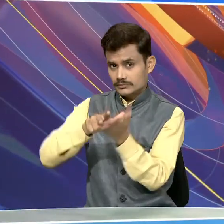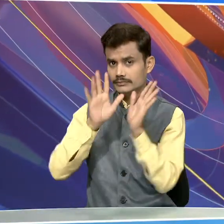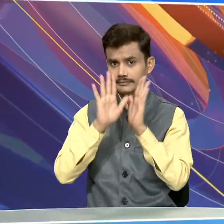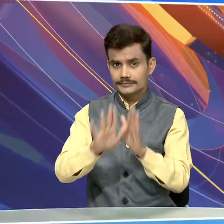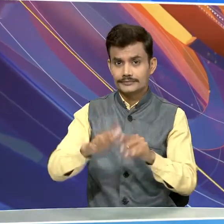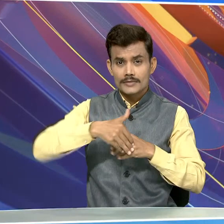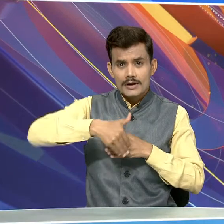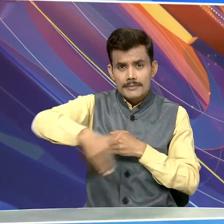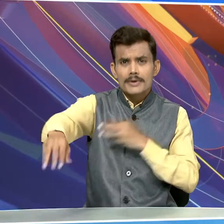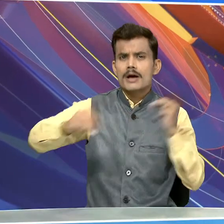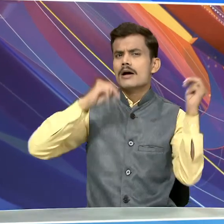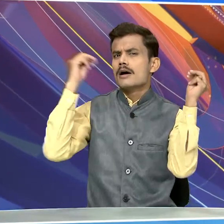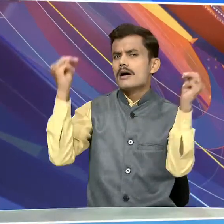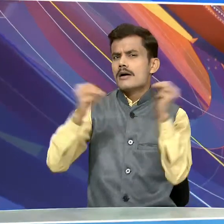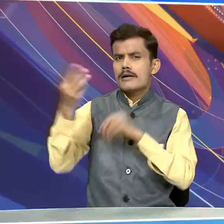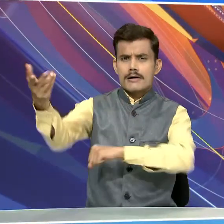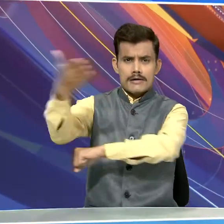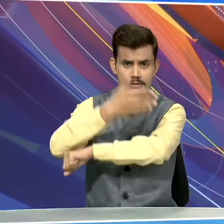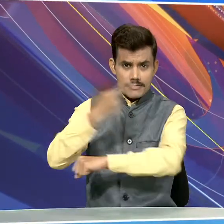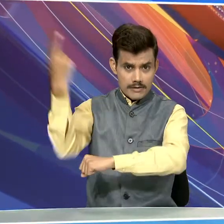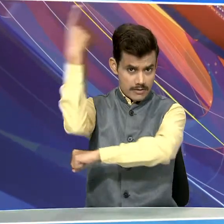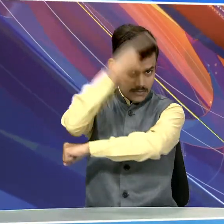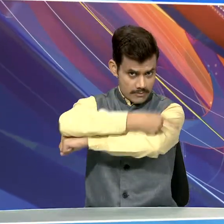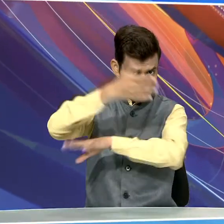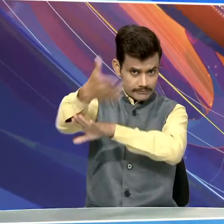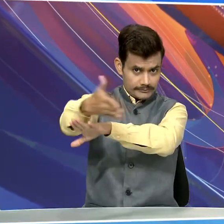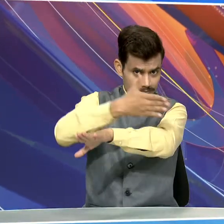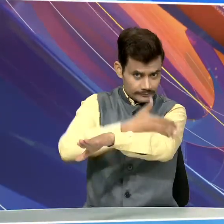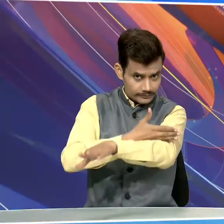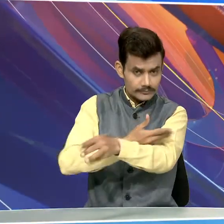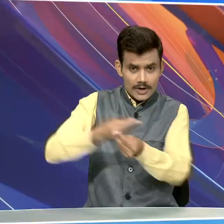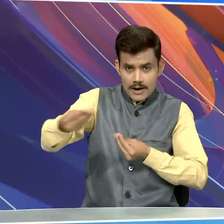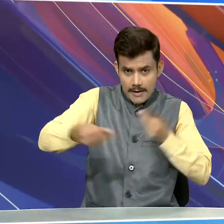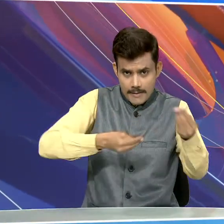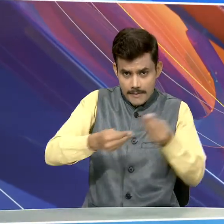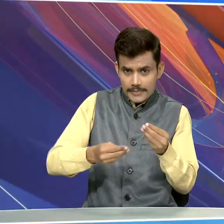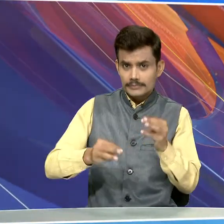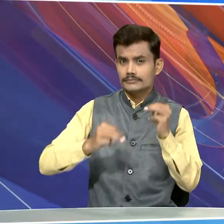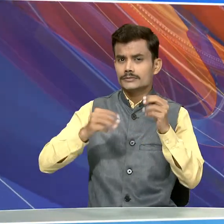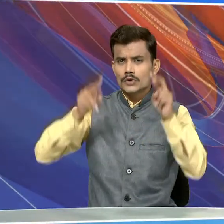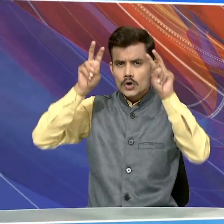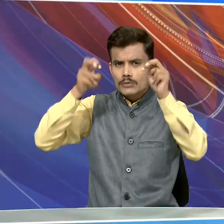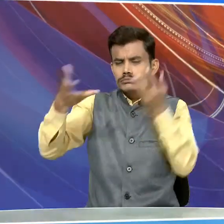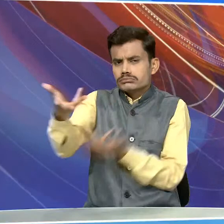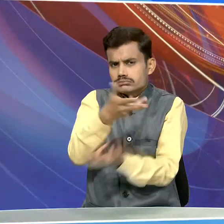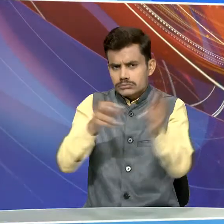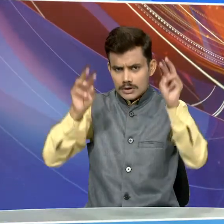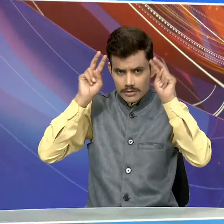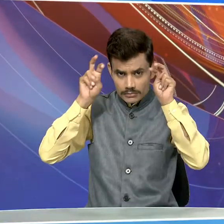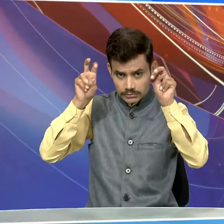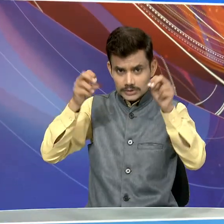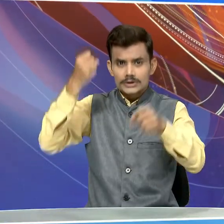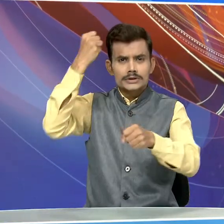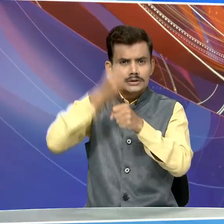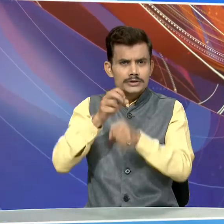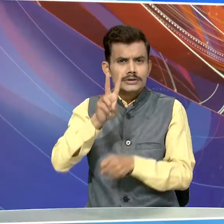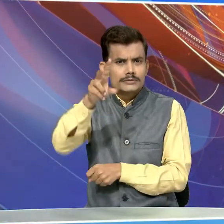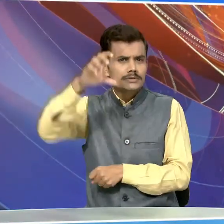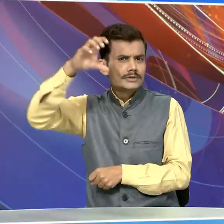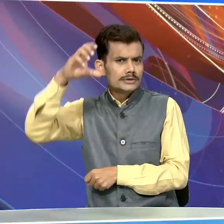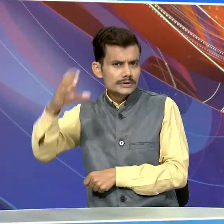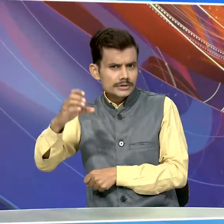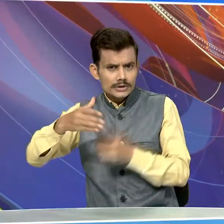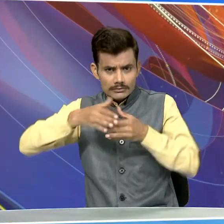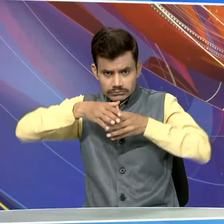होगा। बैठक के पहले दिन व्यापार अवसंरचना पर एक संगोष्ठी में वैश्विक मूल्य श्रृंखलाओं के विस्तार